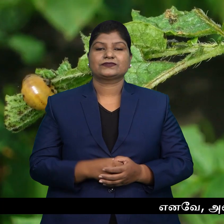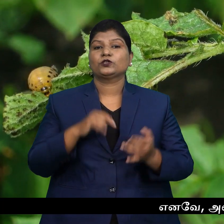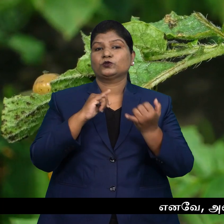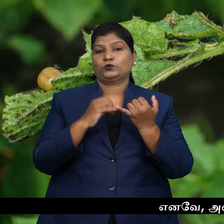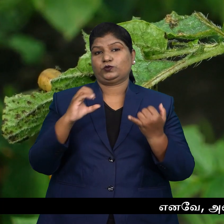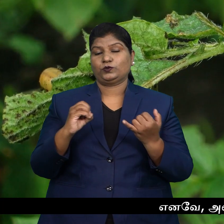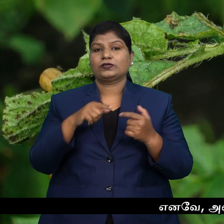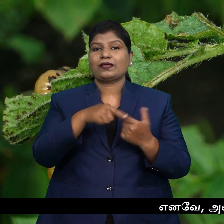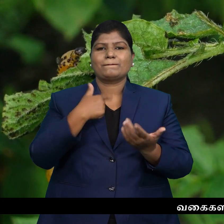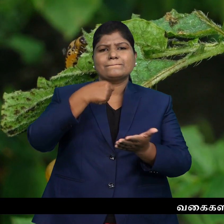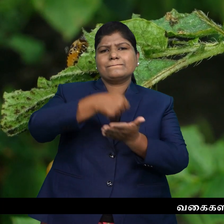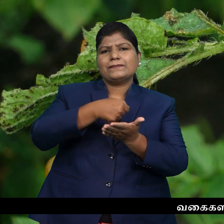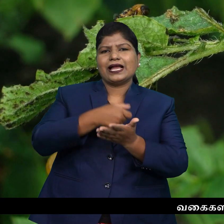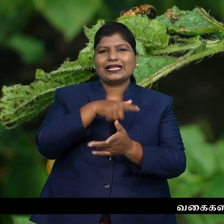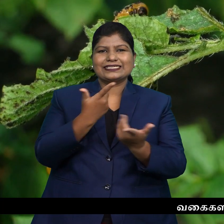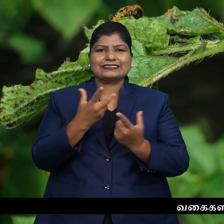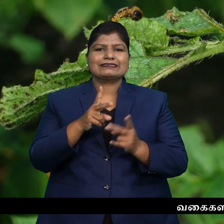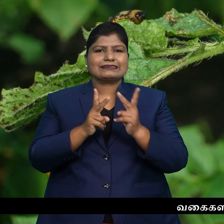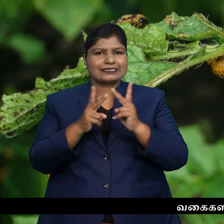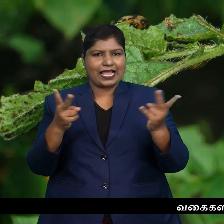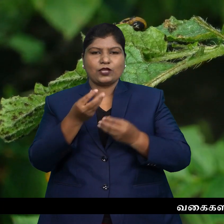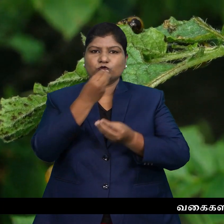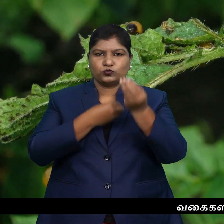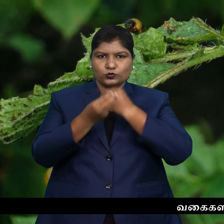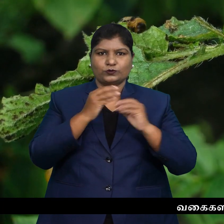எனவே அவை உண்ணும் உணவு வகைகளின் அடிப்படையில்